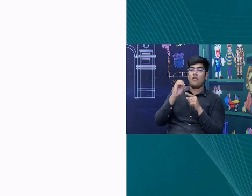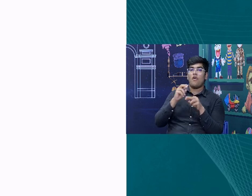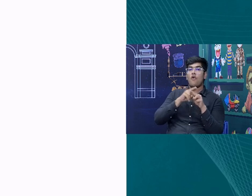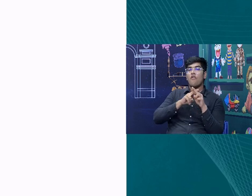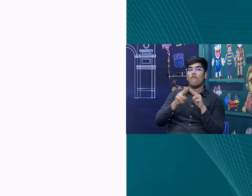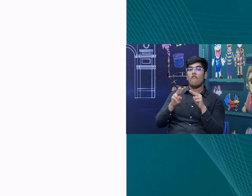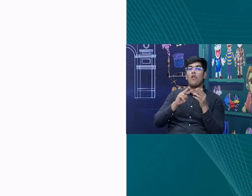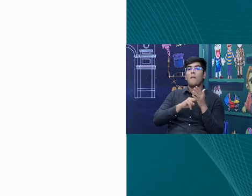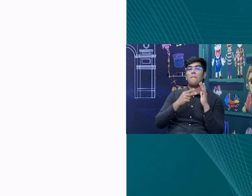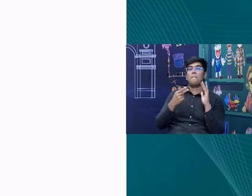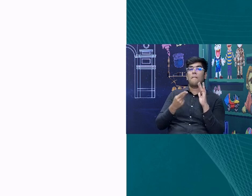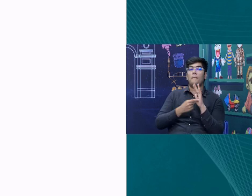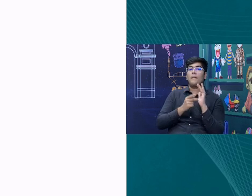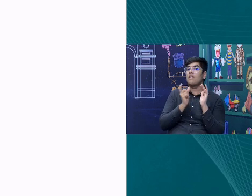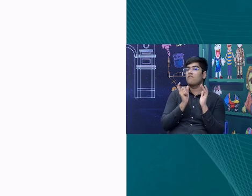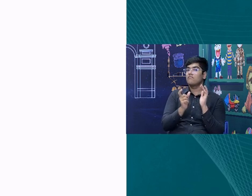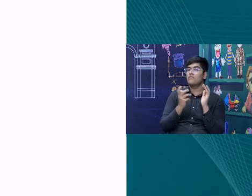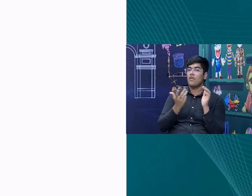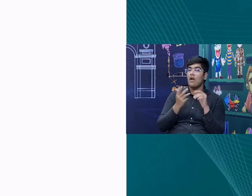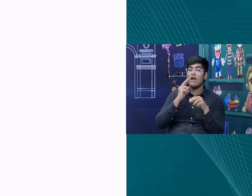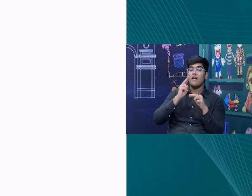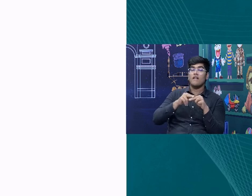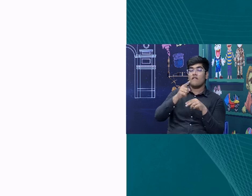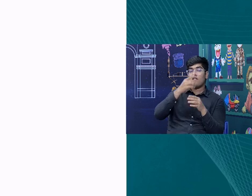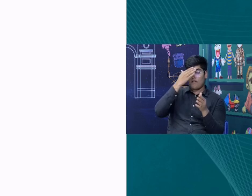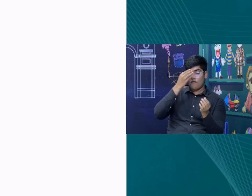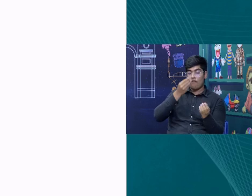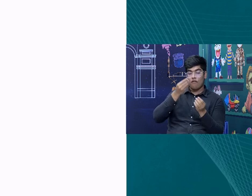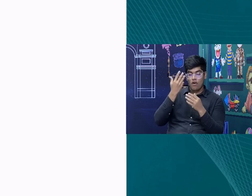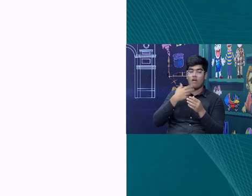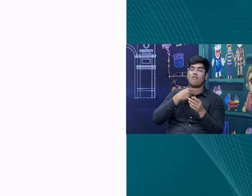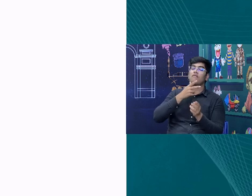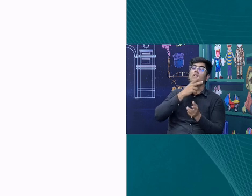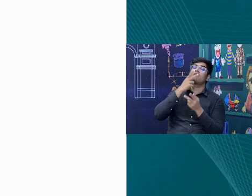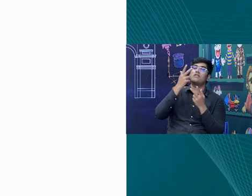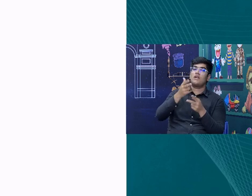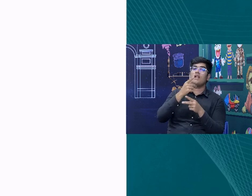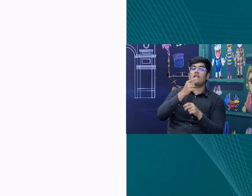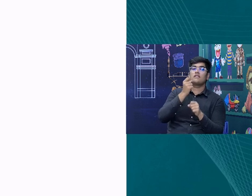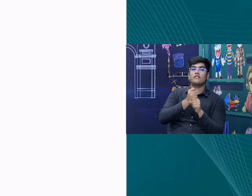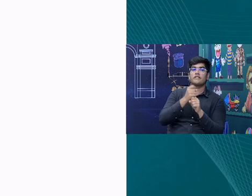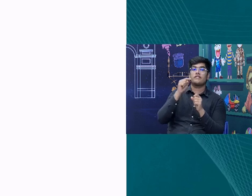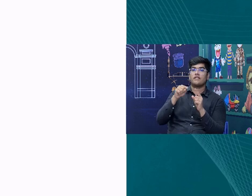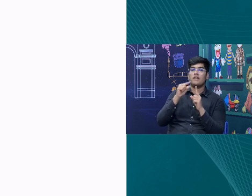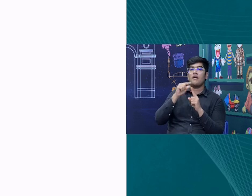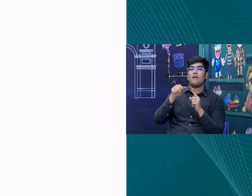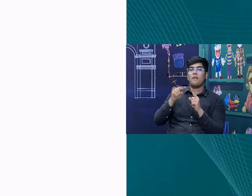मतलब क्या होता है अगर आप भूल गए हैं तो मैं एक बार फिर बता देती हूं उसका मतलब है